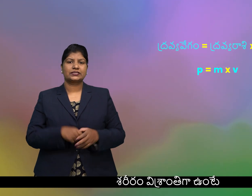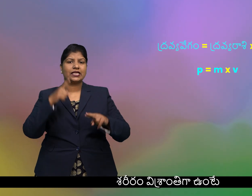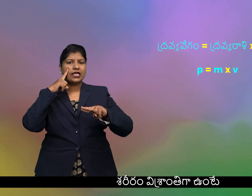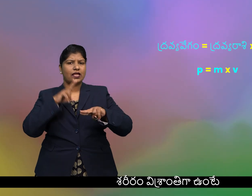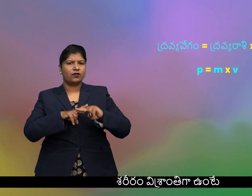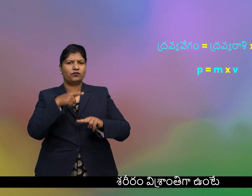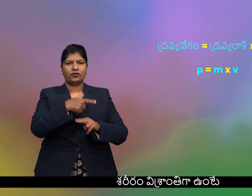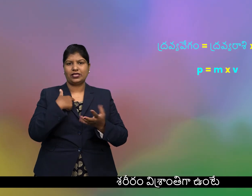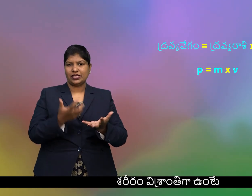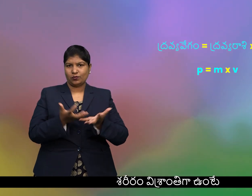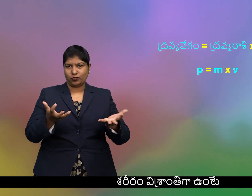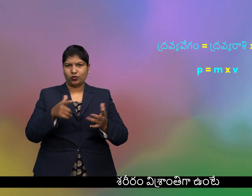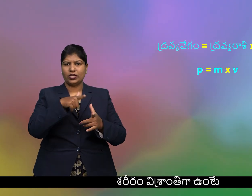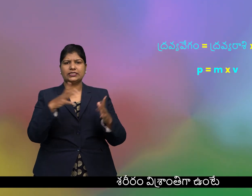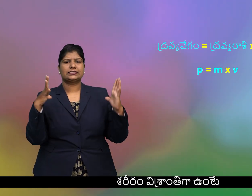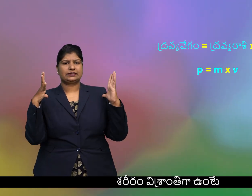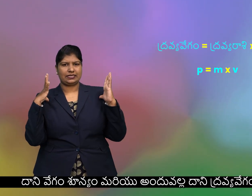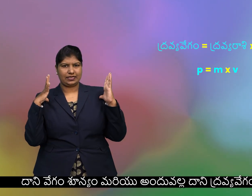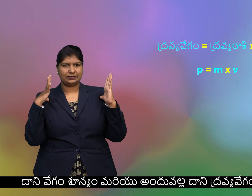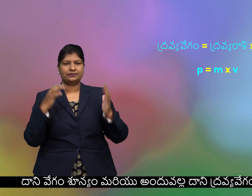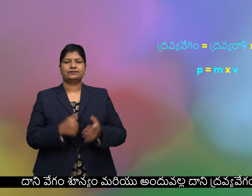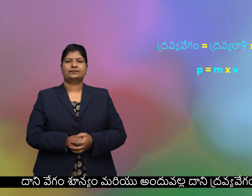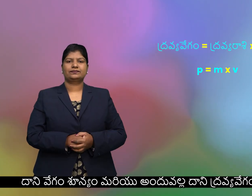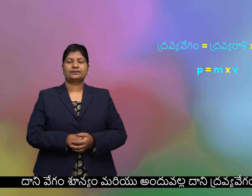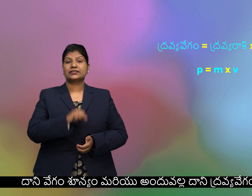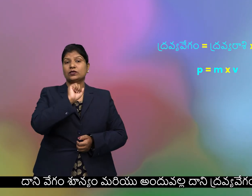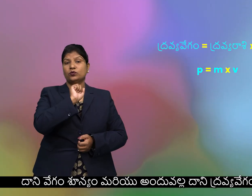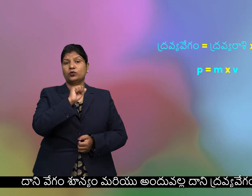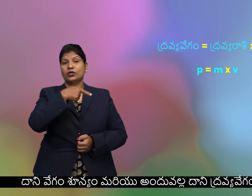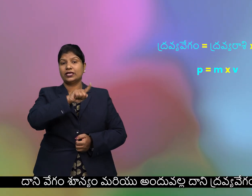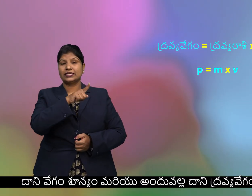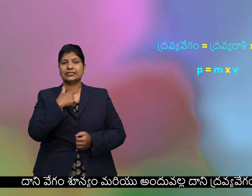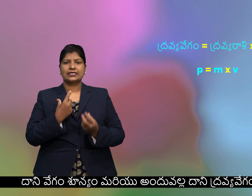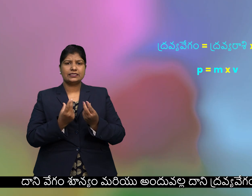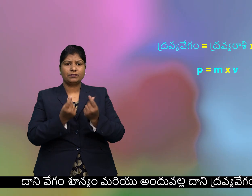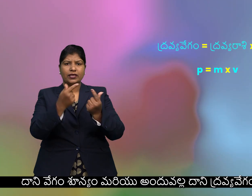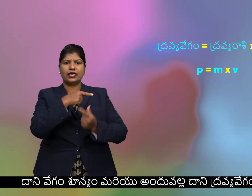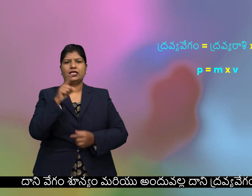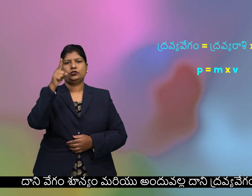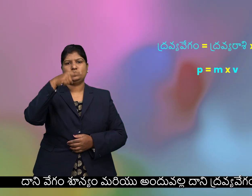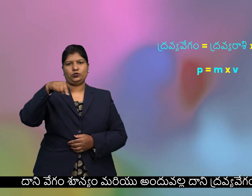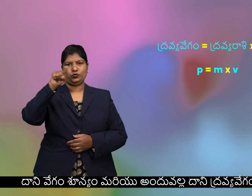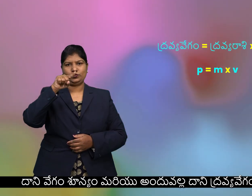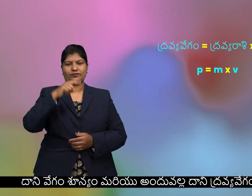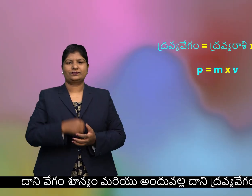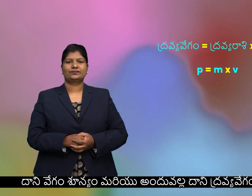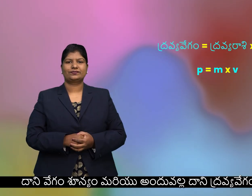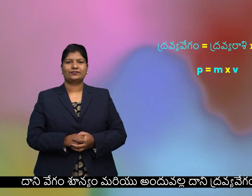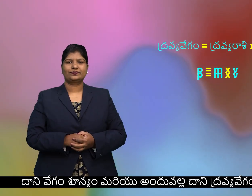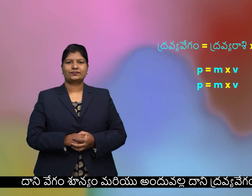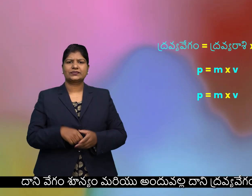శరీరం విశ్రాంతిగా ఉంటే దాని వేగం శూన్యం మరియు అందువల్ల దాని ద్రవ్యవేగం కూడా